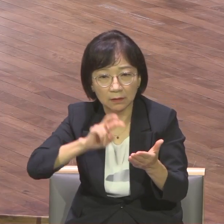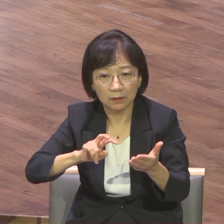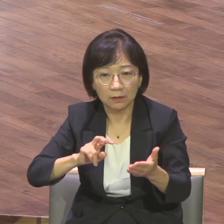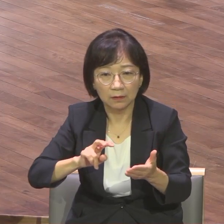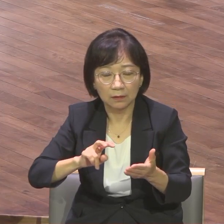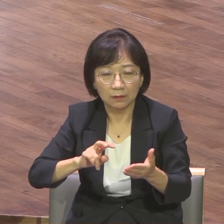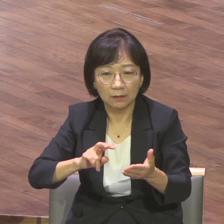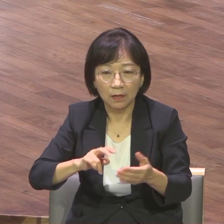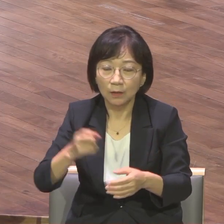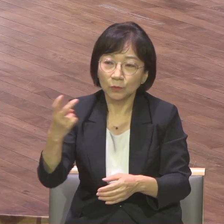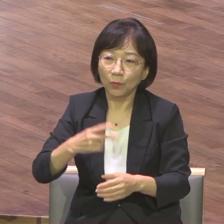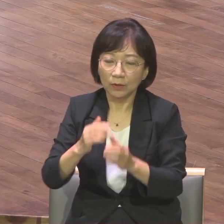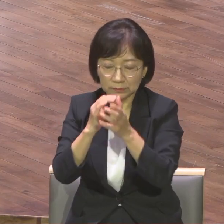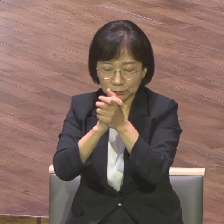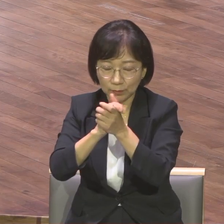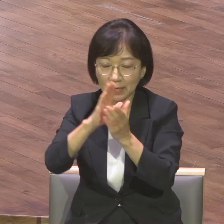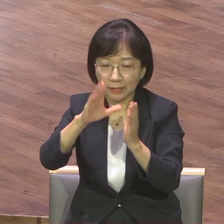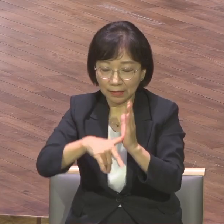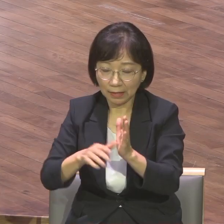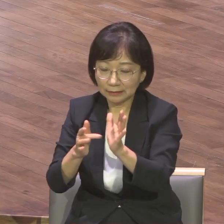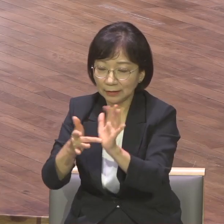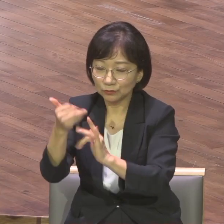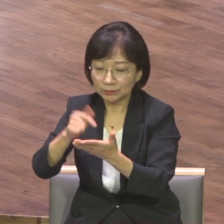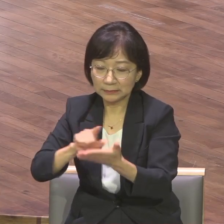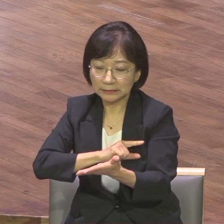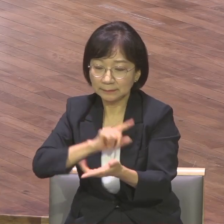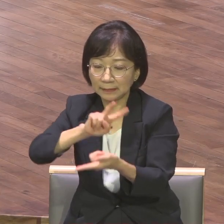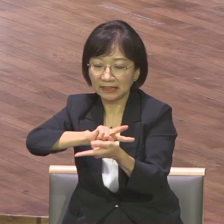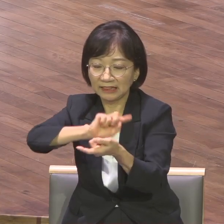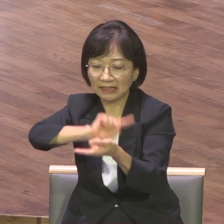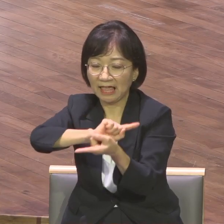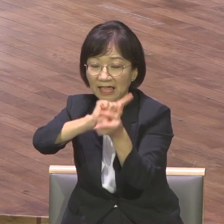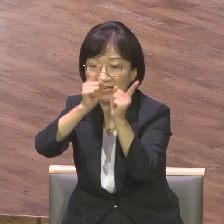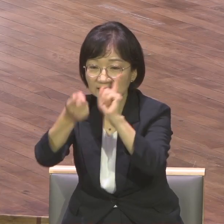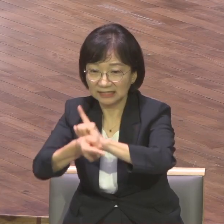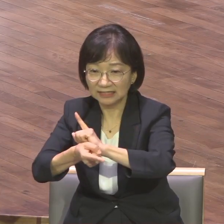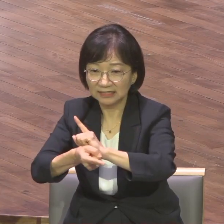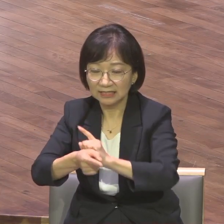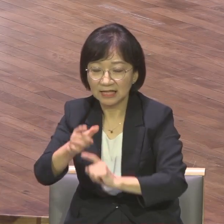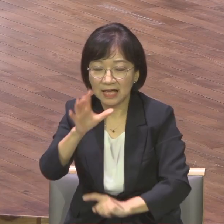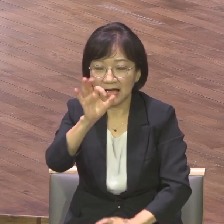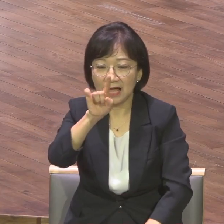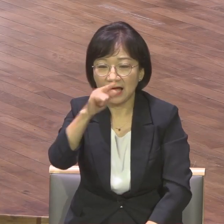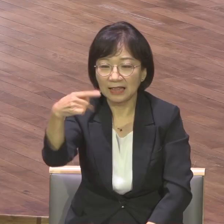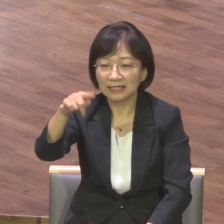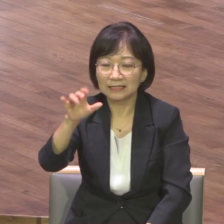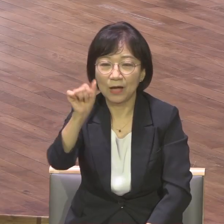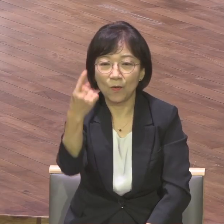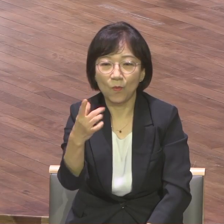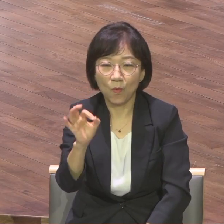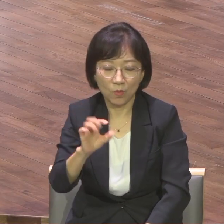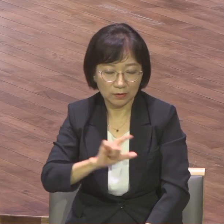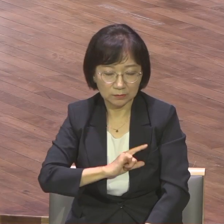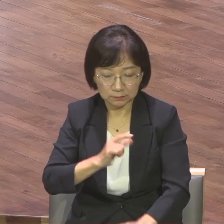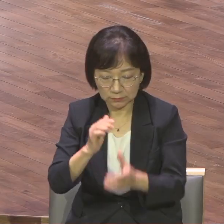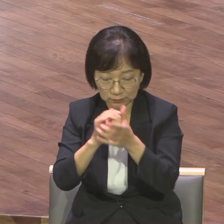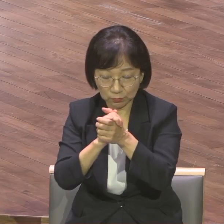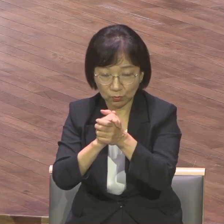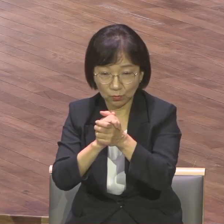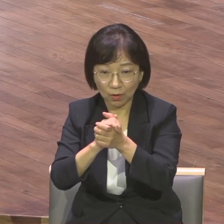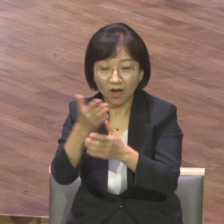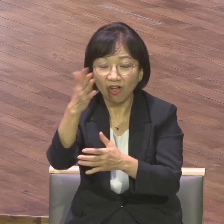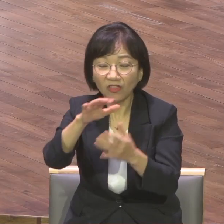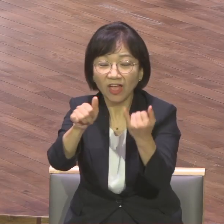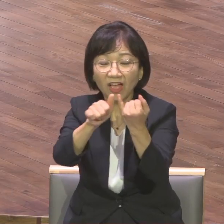안상홍님 이름으로 기도합니다. 그리고 안상홍이 하나님 아버지예요. 안상홍이 죽어버리니까 하나님